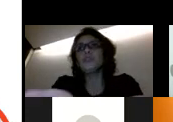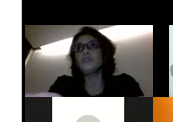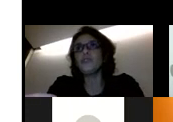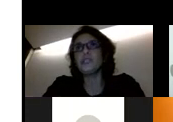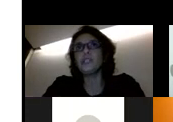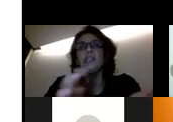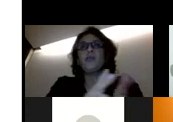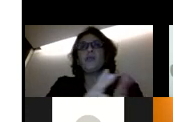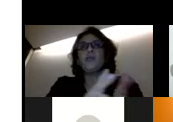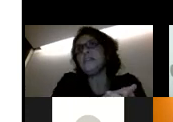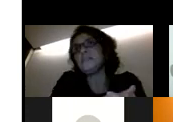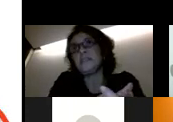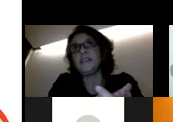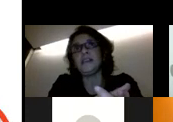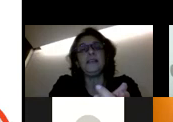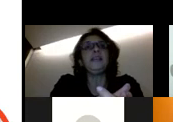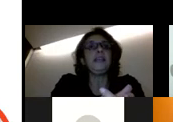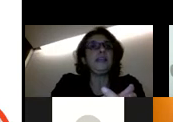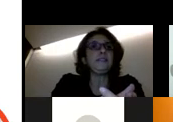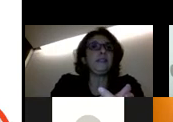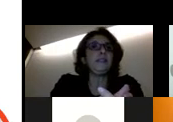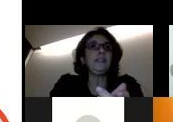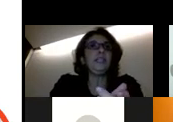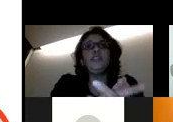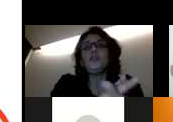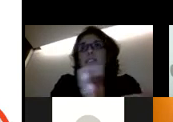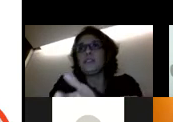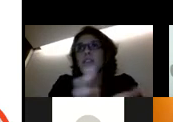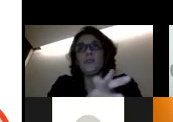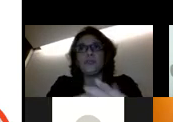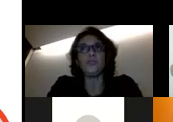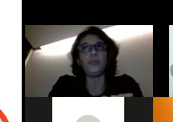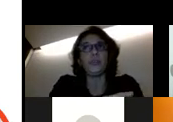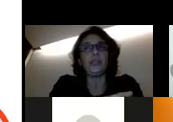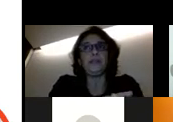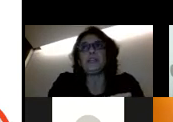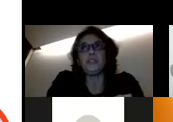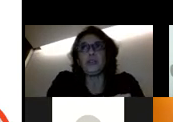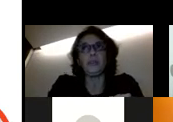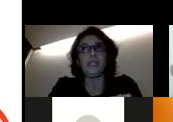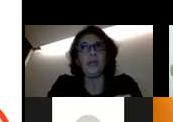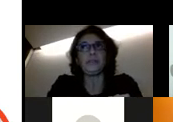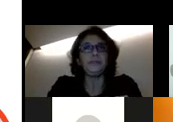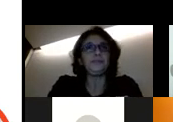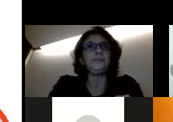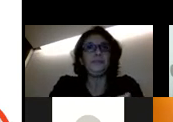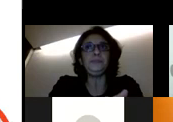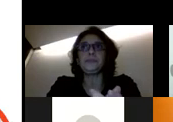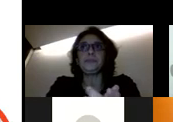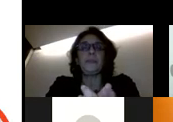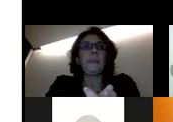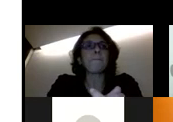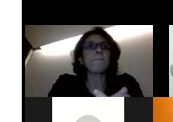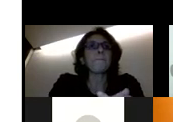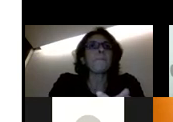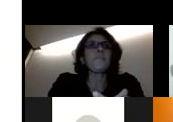supuesto, todos son fluentes en lengua de señas, así que y no presentan ningún otro tipo de diagnóstico en particular.